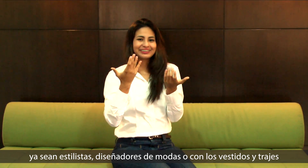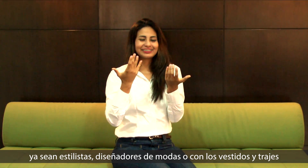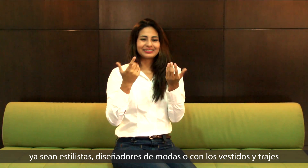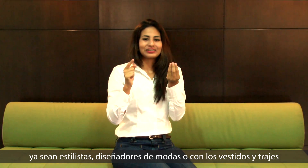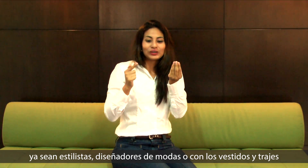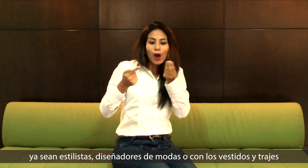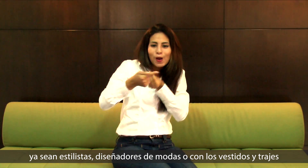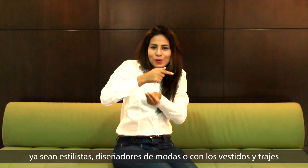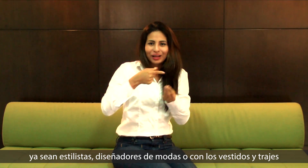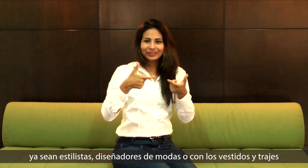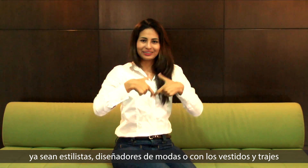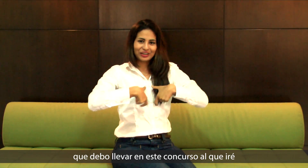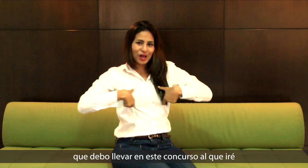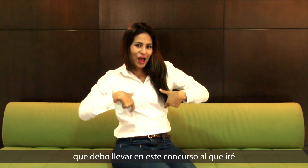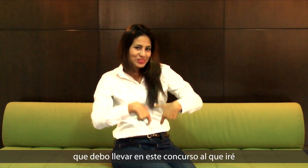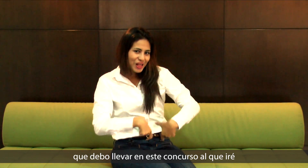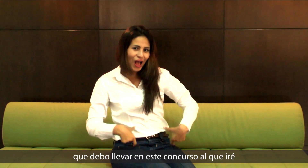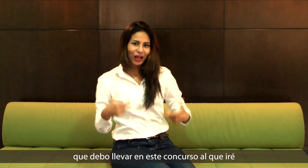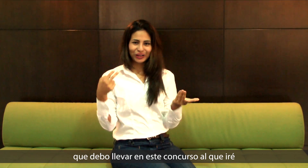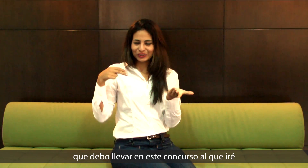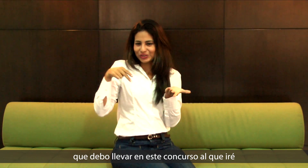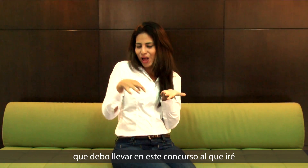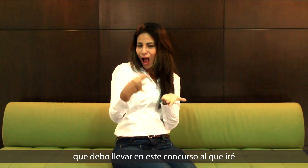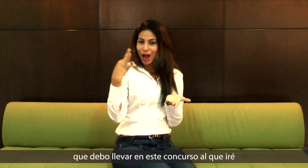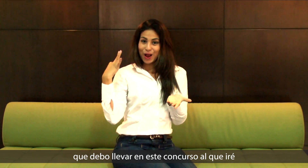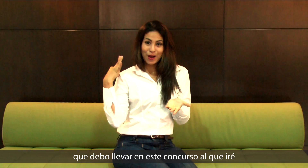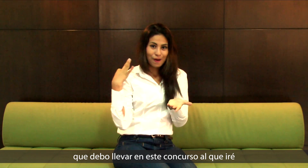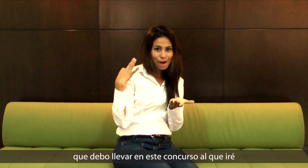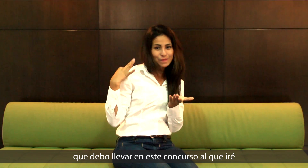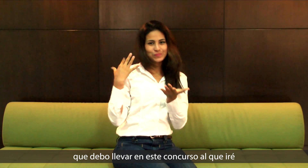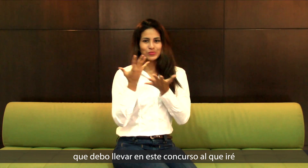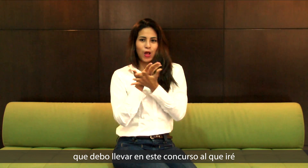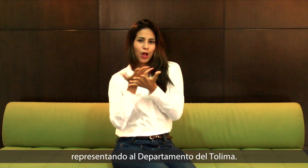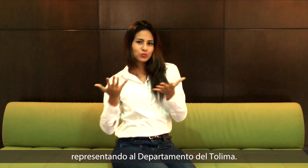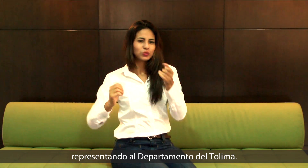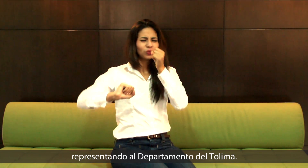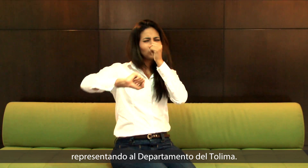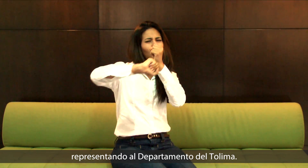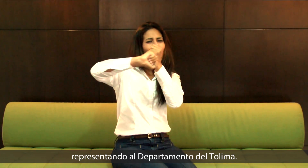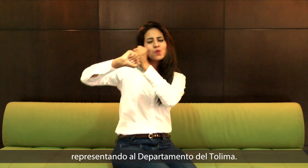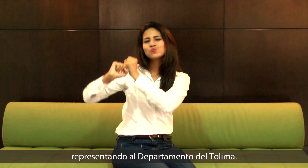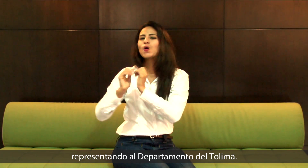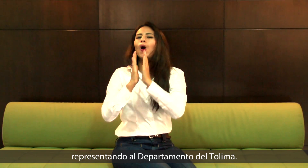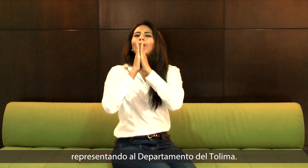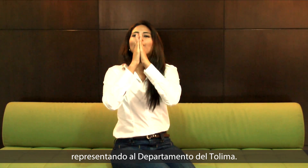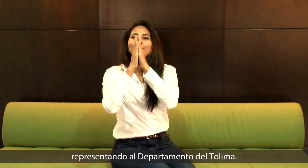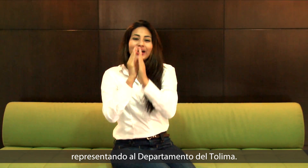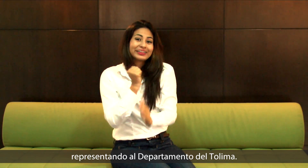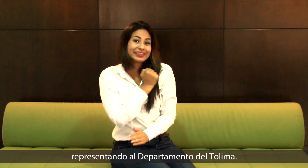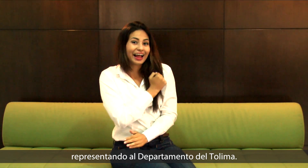o con los vestidos y trajes que debo llevar en este concurso al que iré representando al departamento del Tolima.